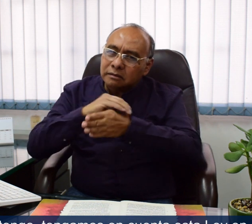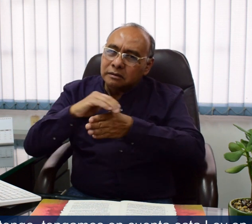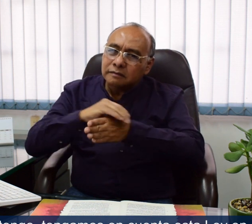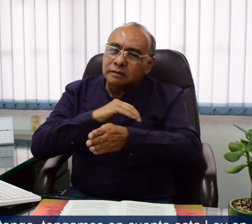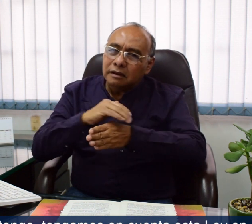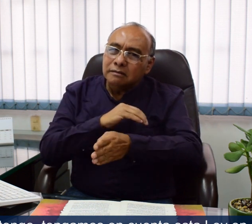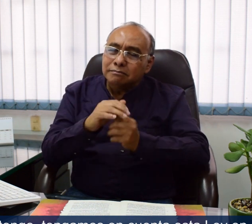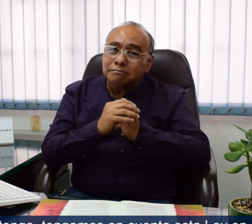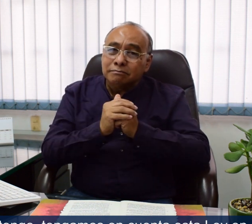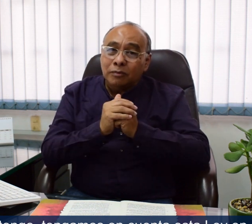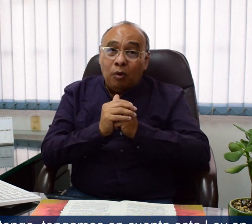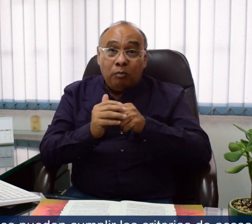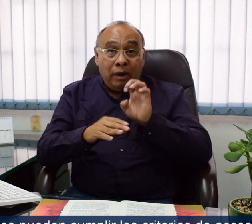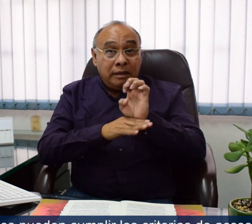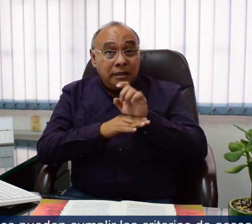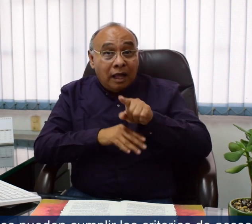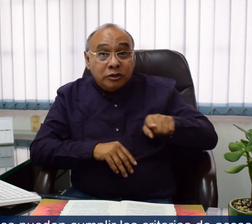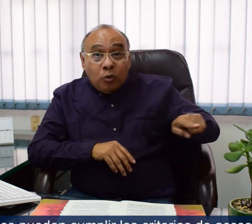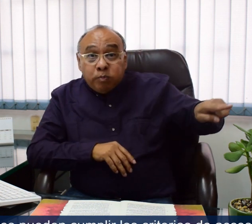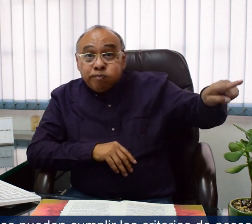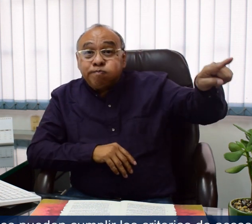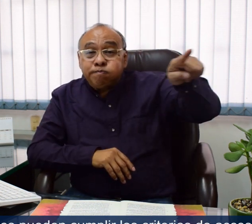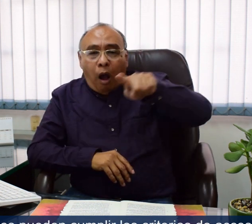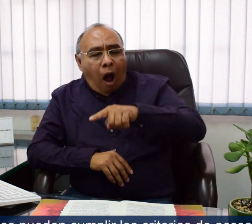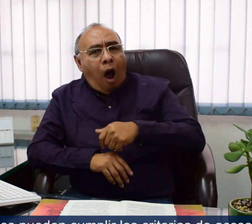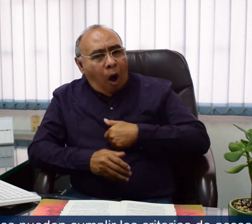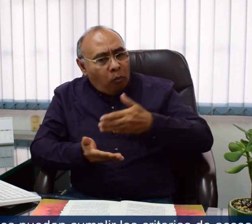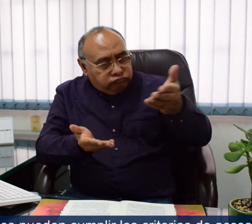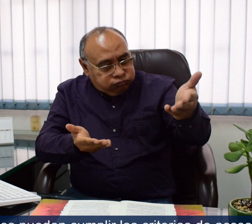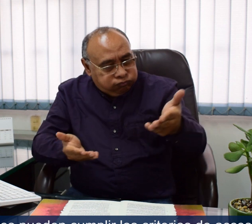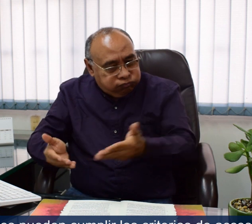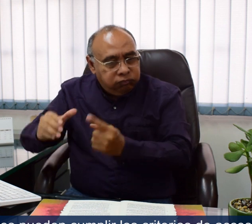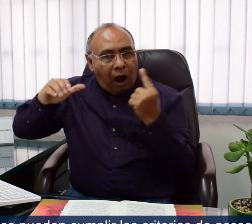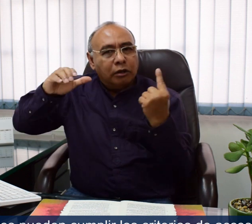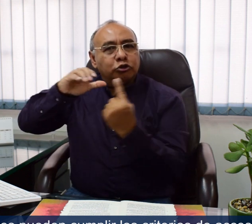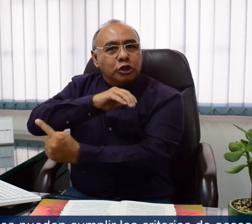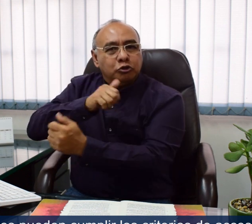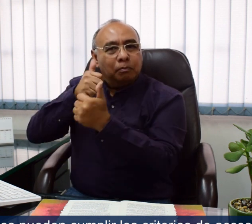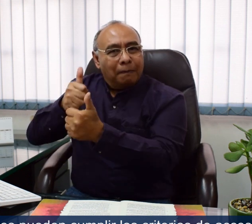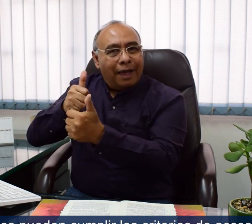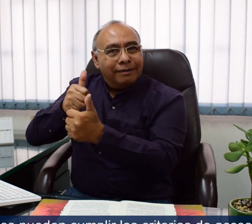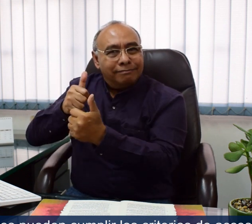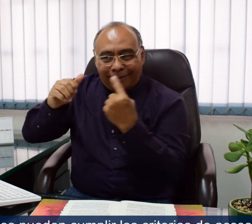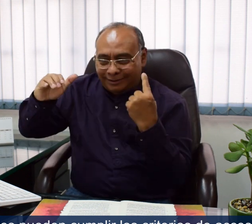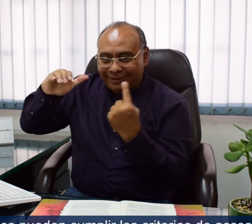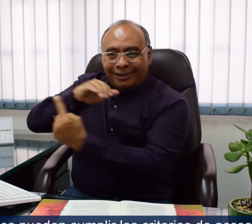ya que muchas entidades pueden cumplir los criterios de acceso, pero al querer establecer una